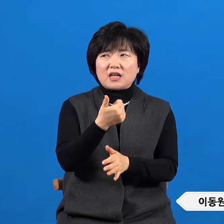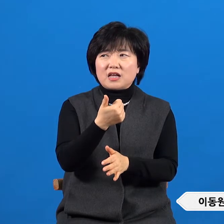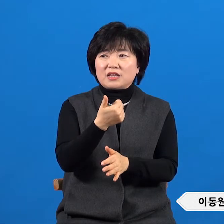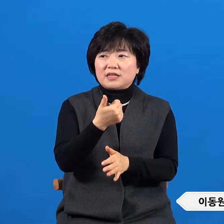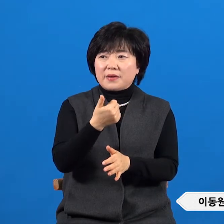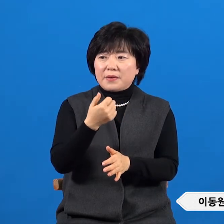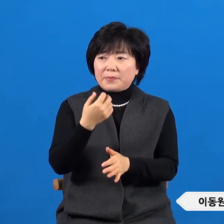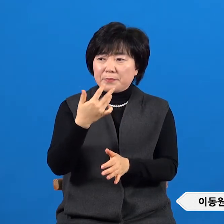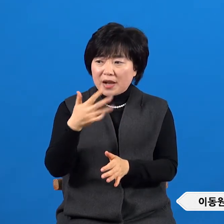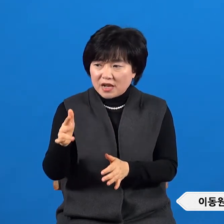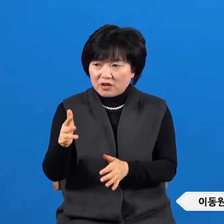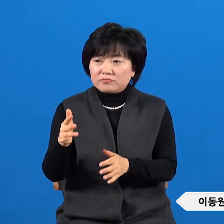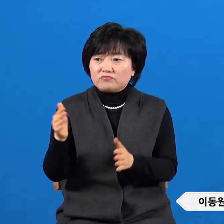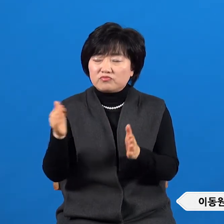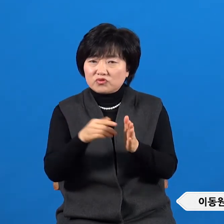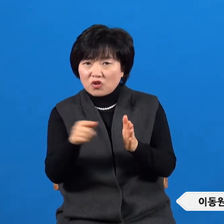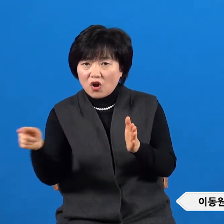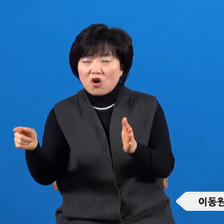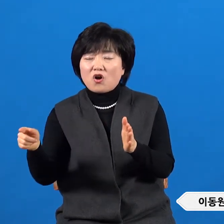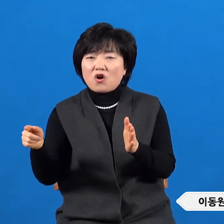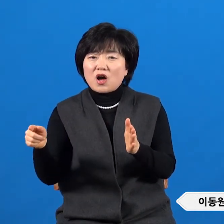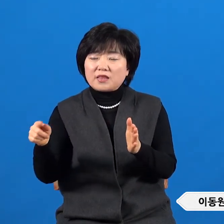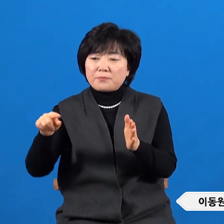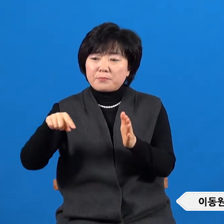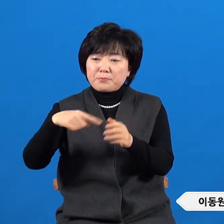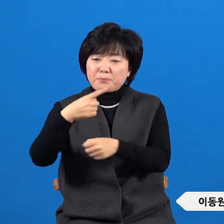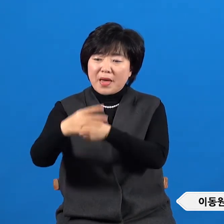주전 538년부터 주전